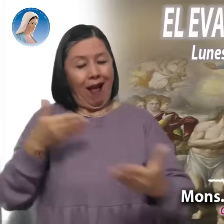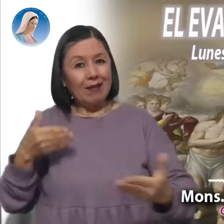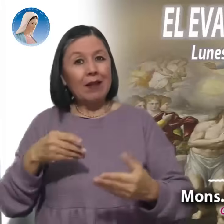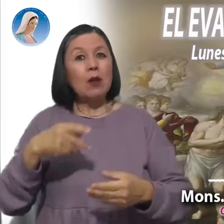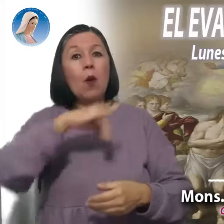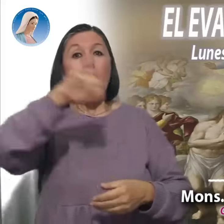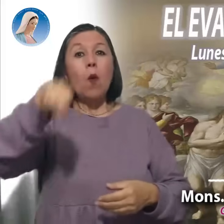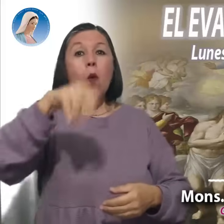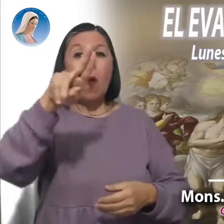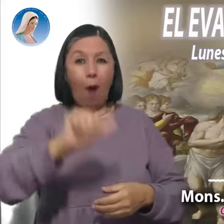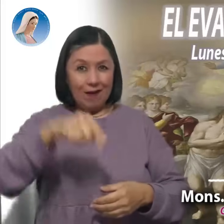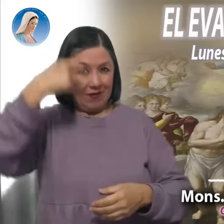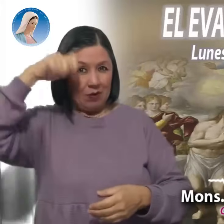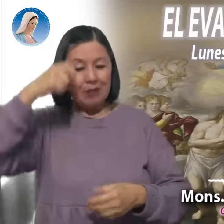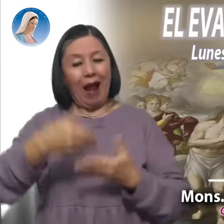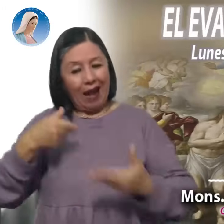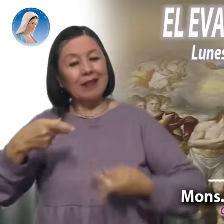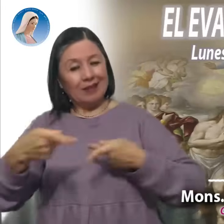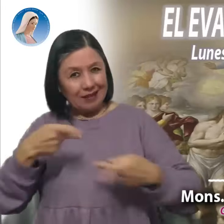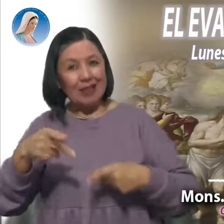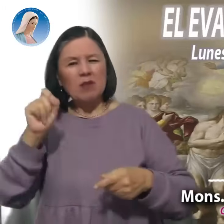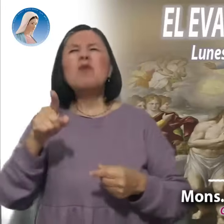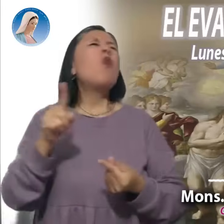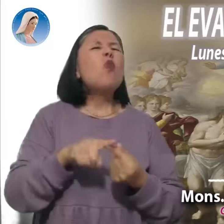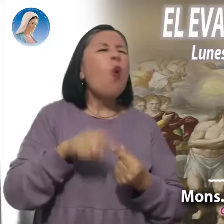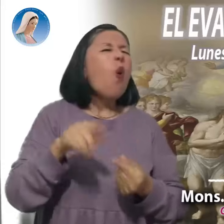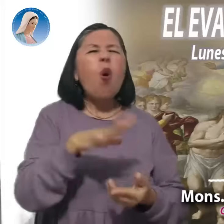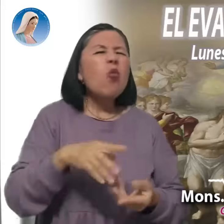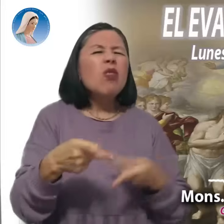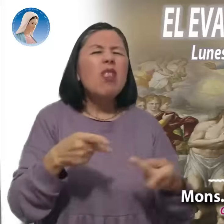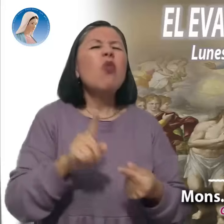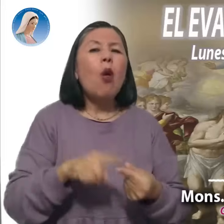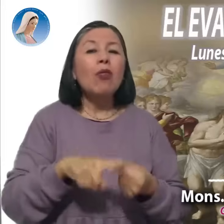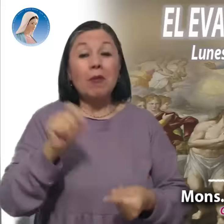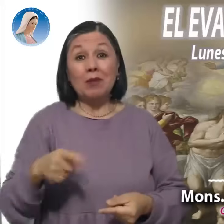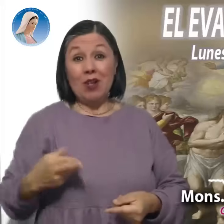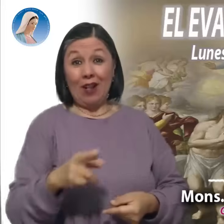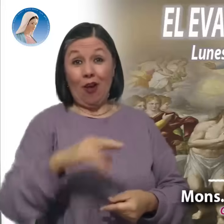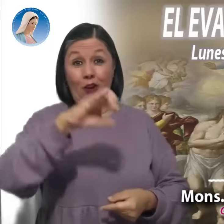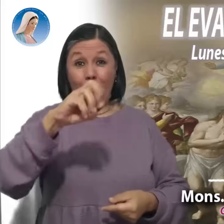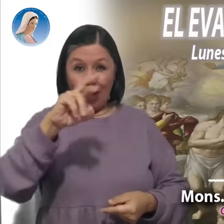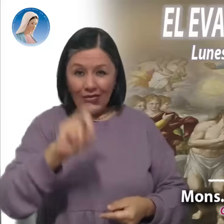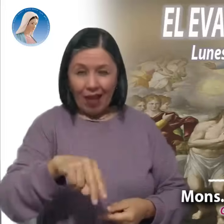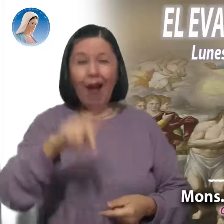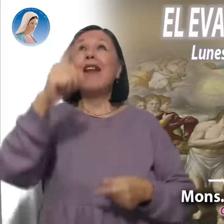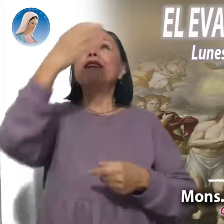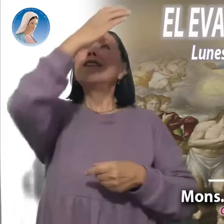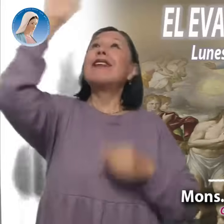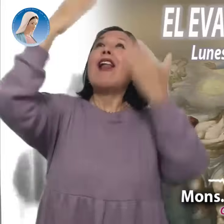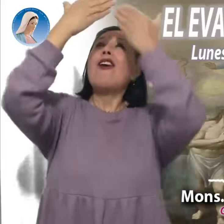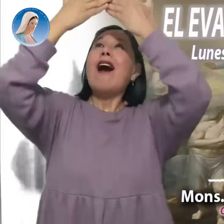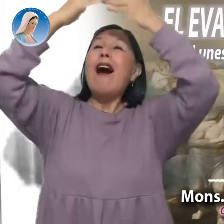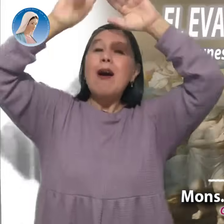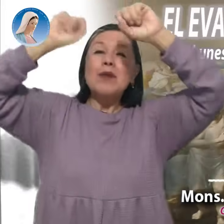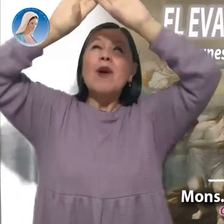Bautista y realizada en el contexto del Jordán, con los cielos abiertos, la bajada del Espíritu y la